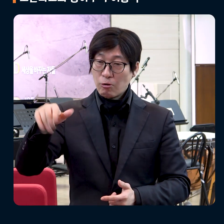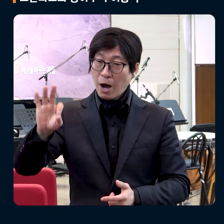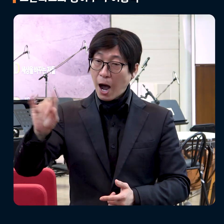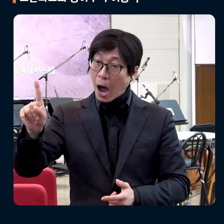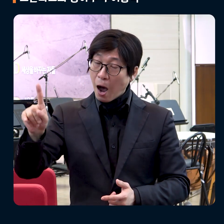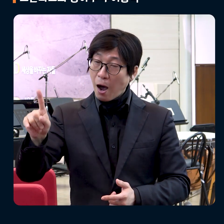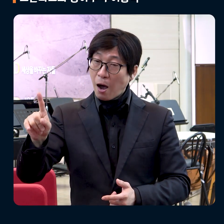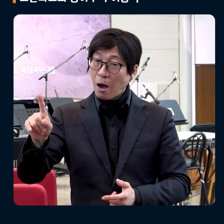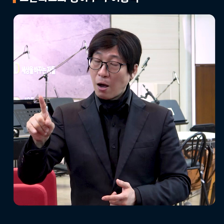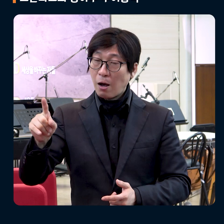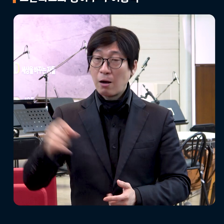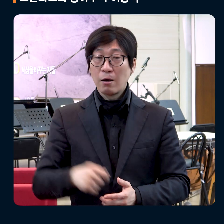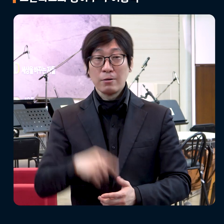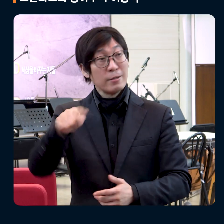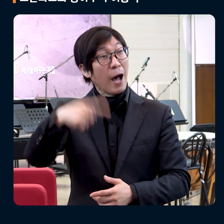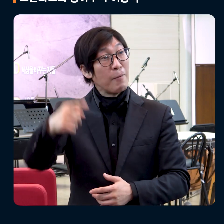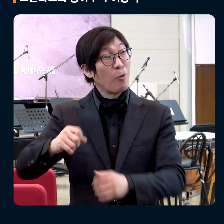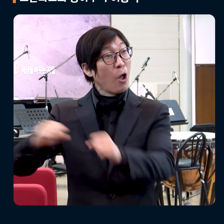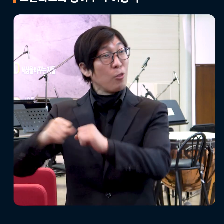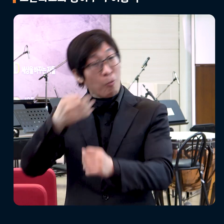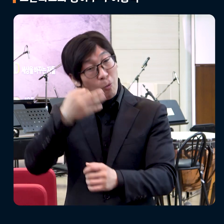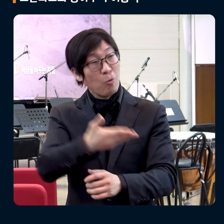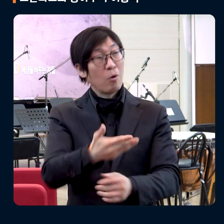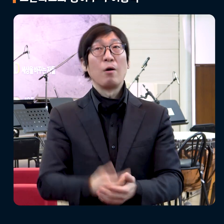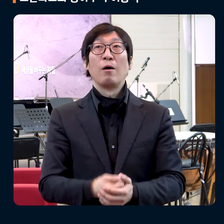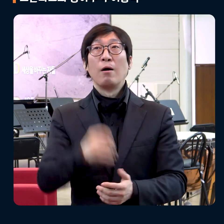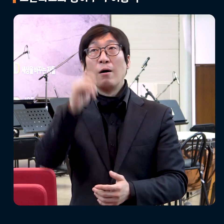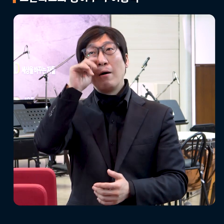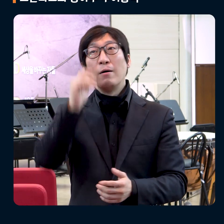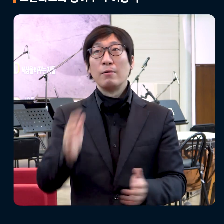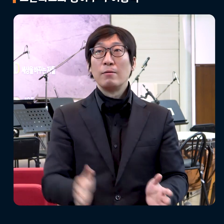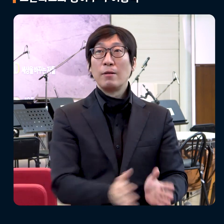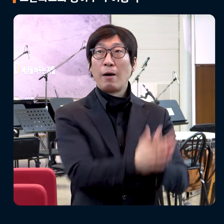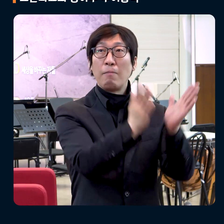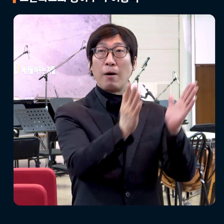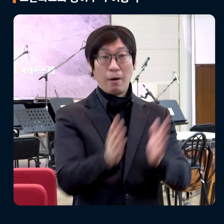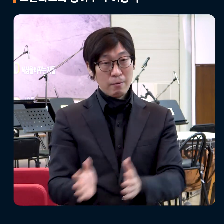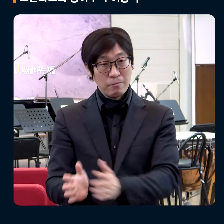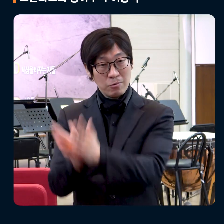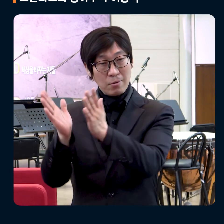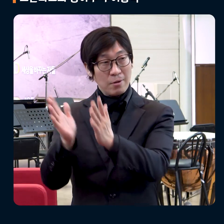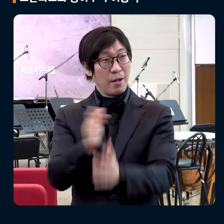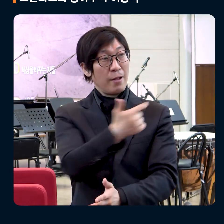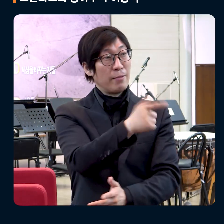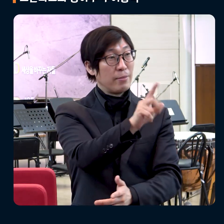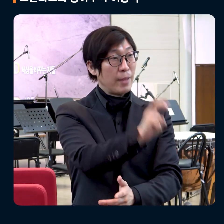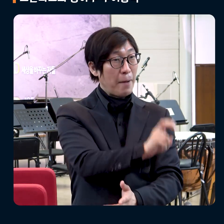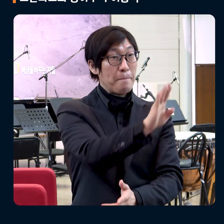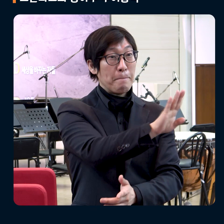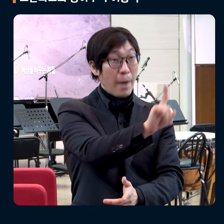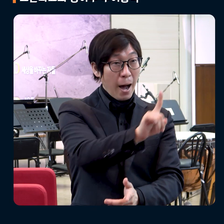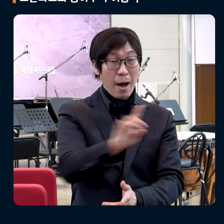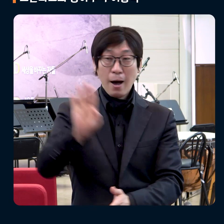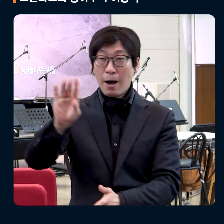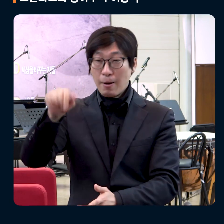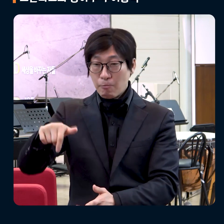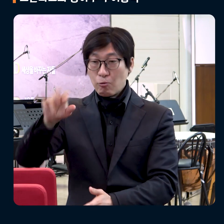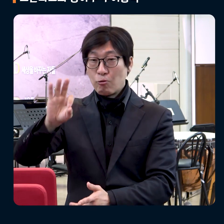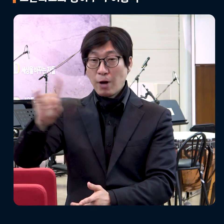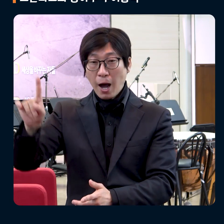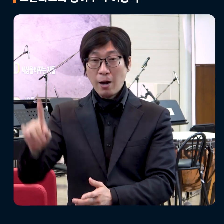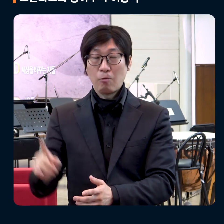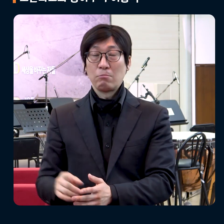그 다음에는 모션까지 하시는 거예요. 딱 남밭, 부갓, 남밭,